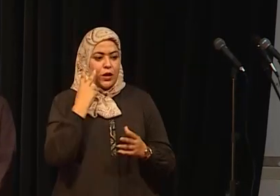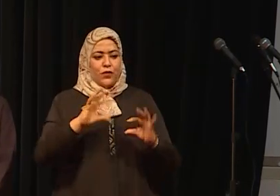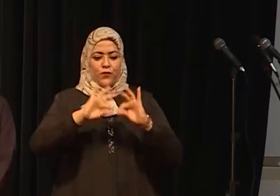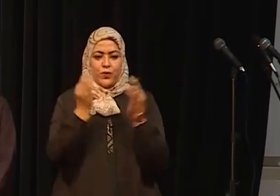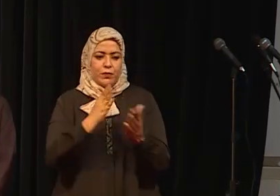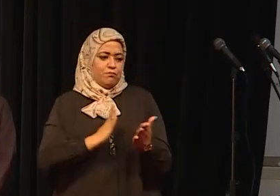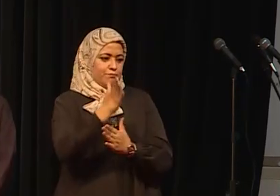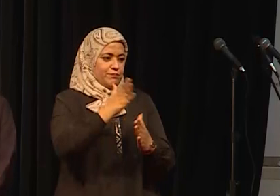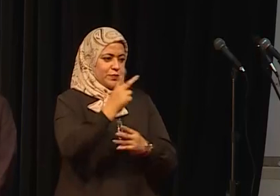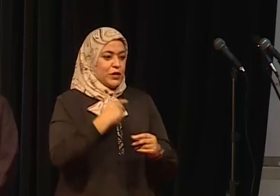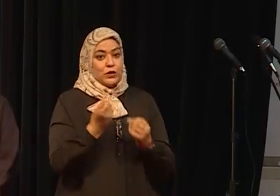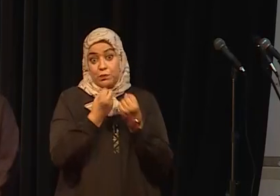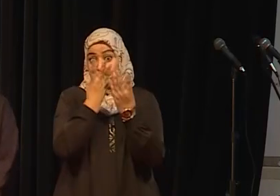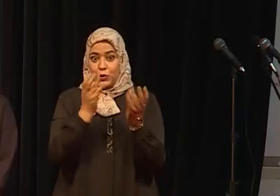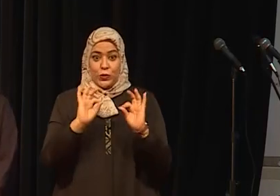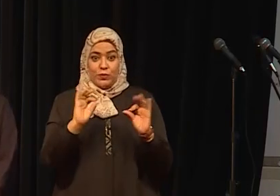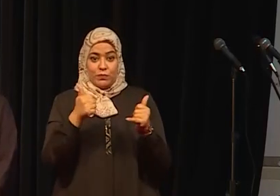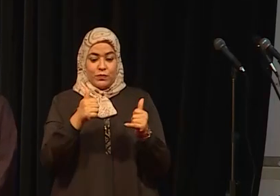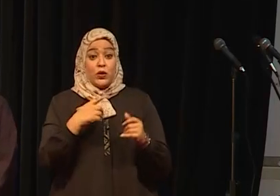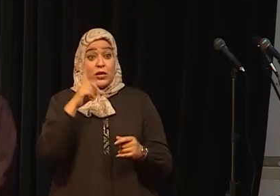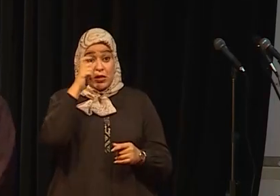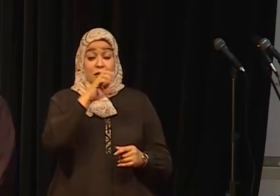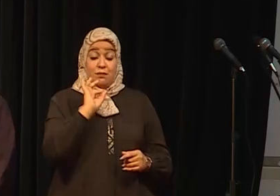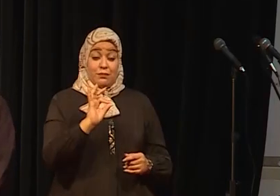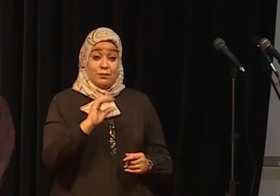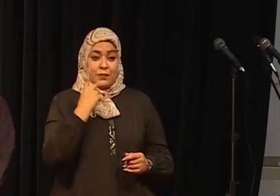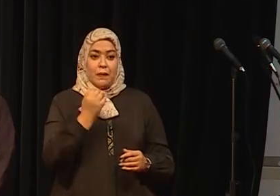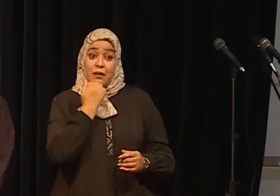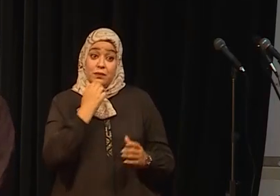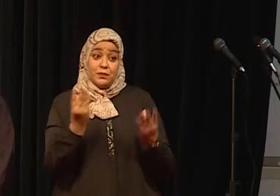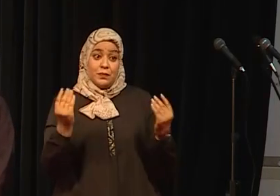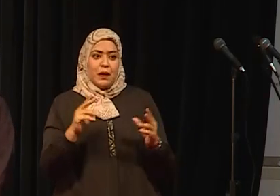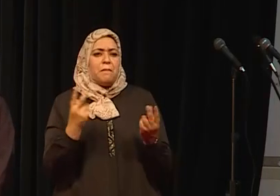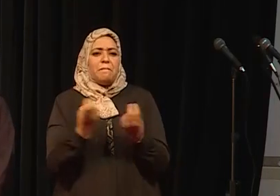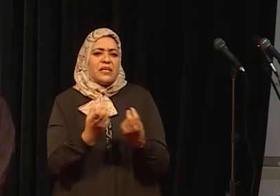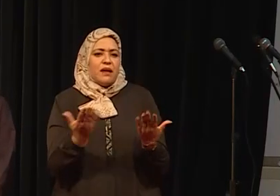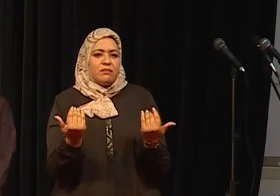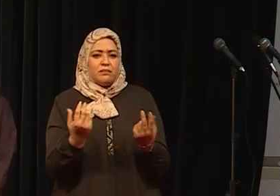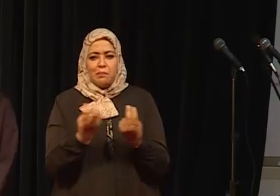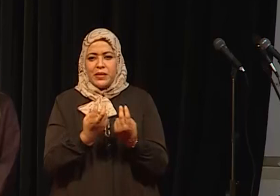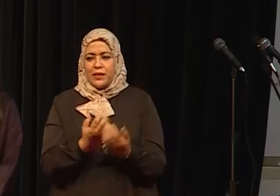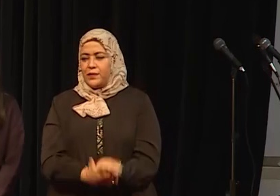الأقرباء، زوينة بزاف، ولكن كاين مخاطر. بحالاش؟